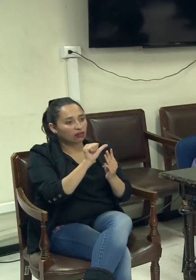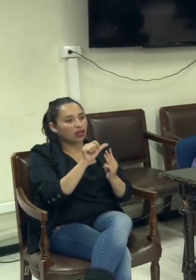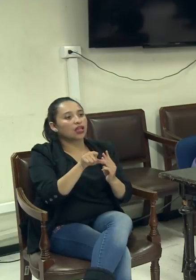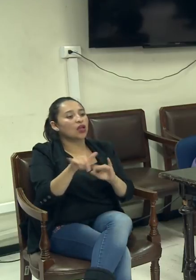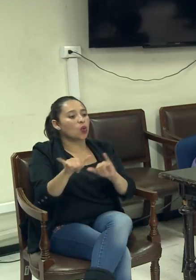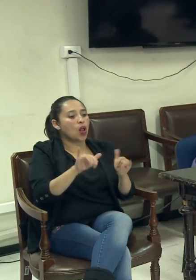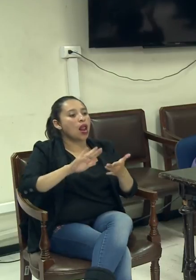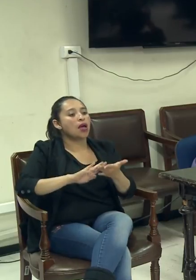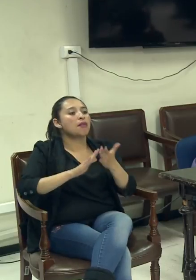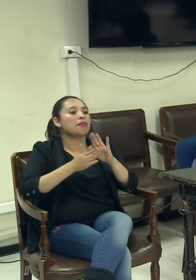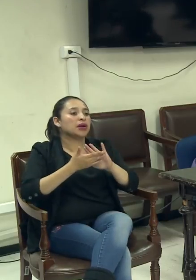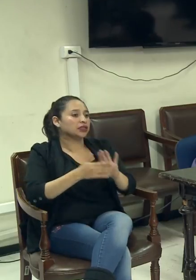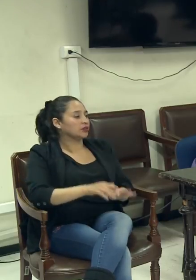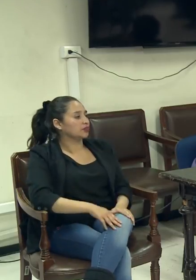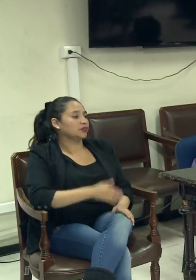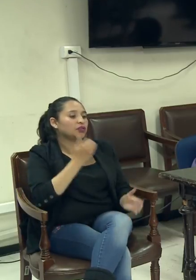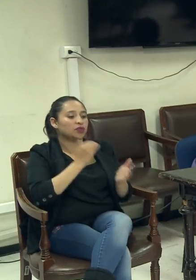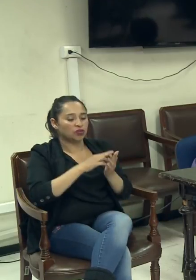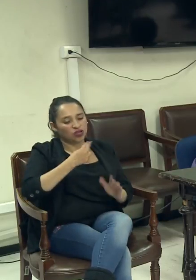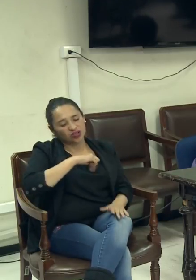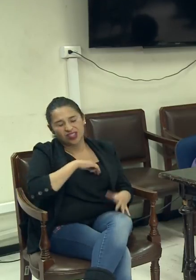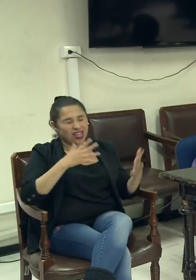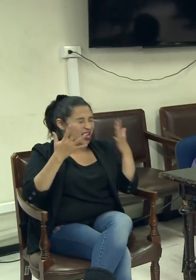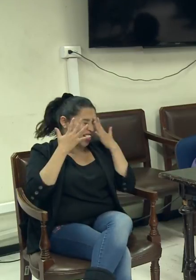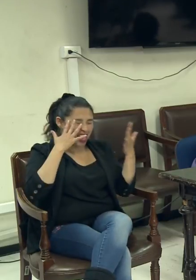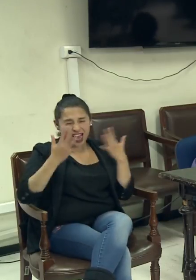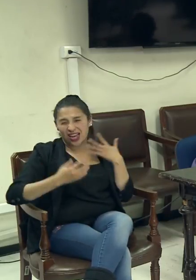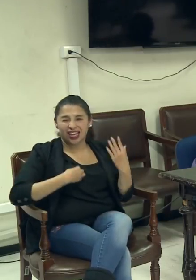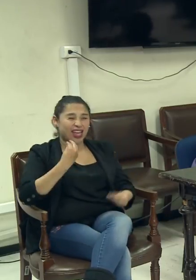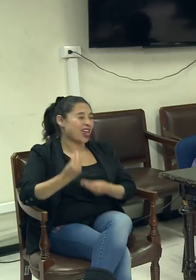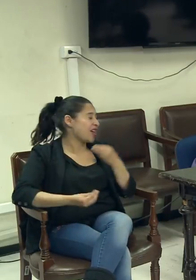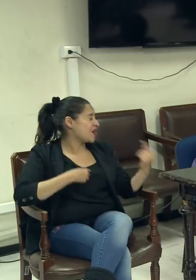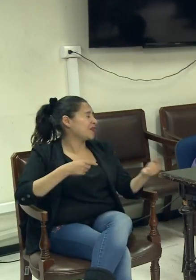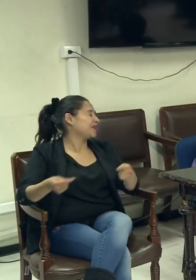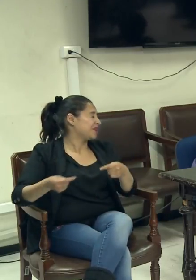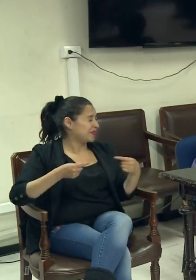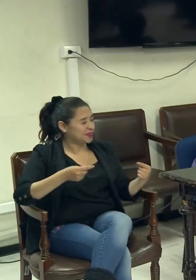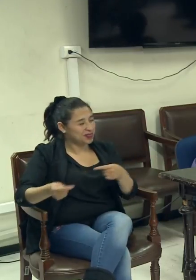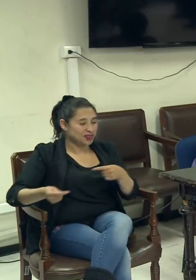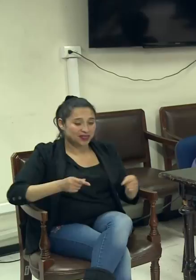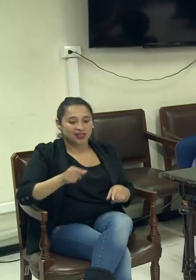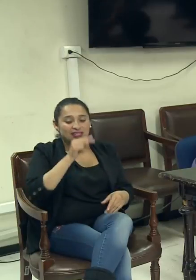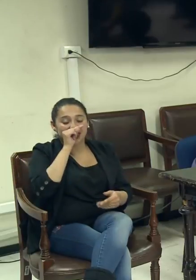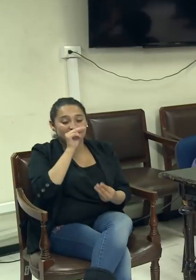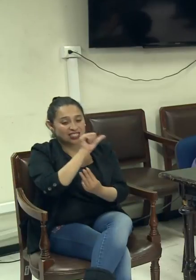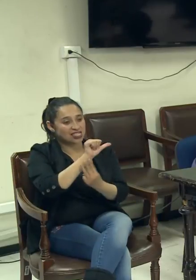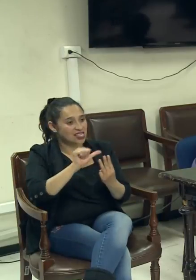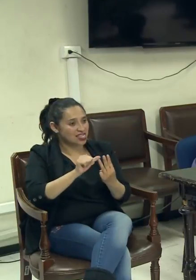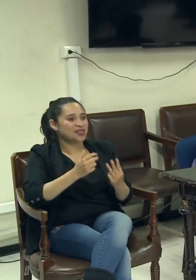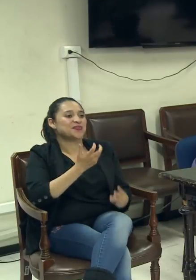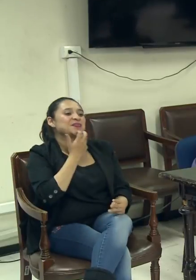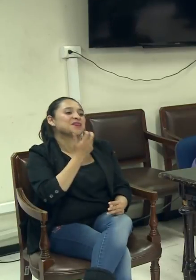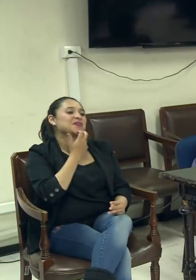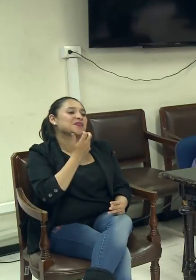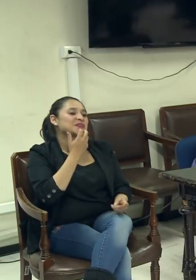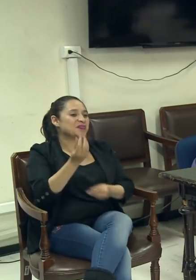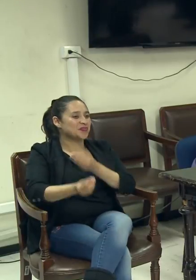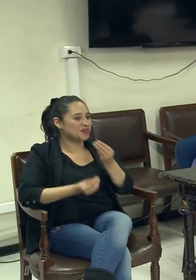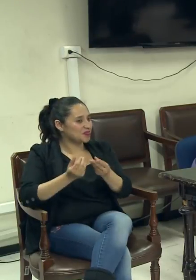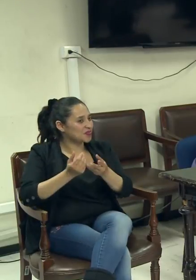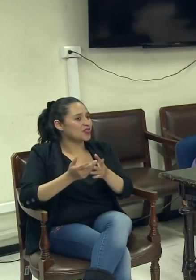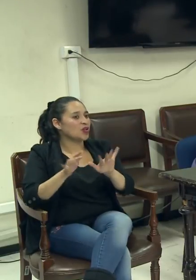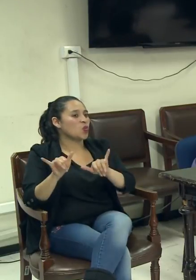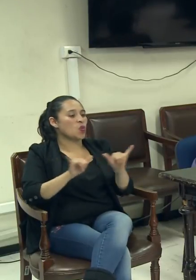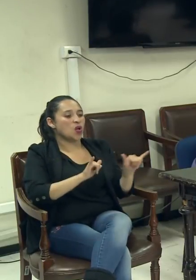de todas nosotras. Cuando nosotras, ¡ah, ya no sé hacer esto! Estas niñas empezaban a reírse y con su risa nos bajaban toda